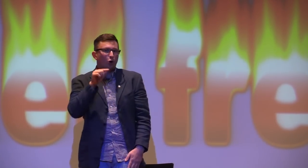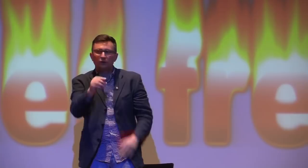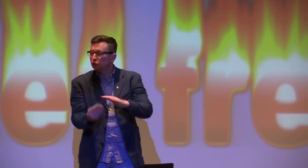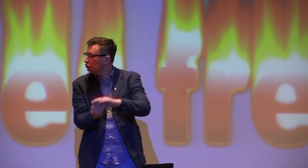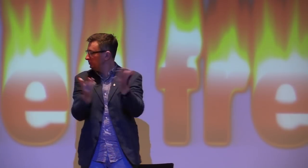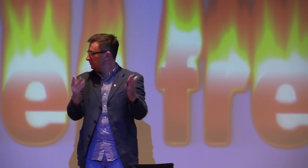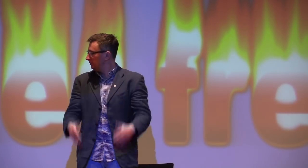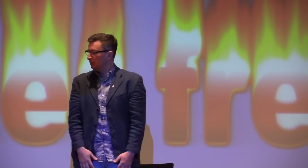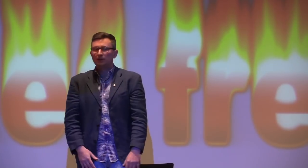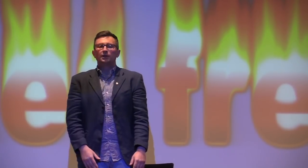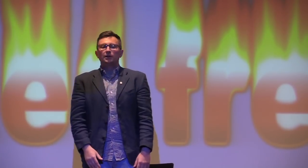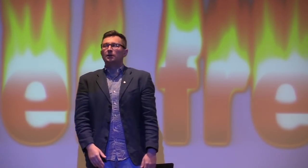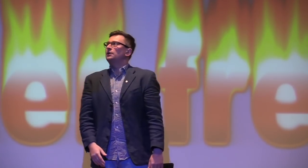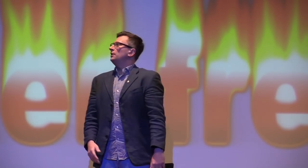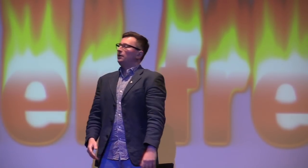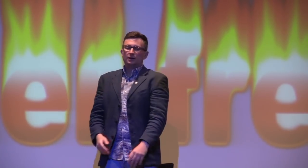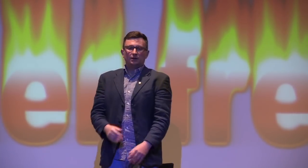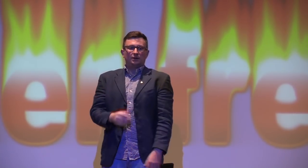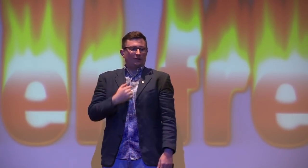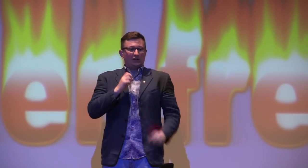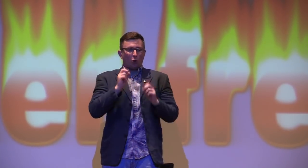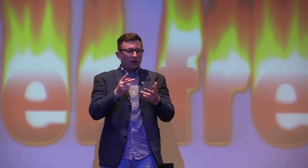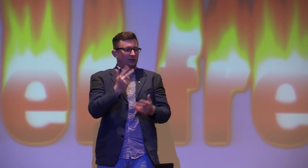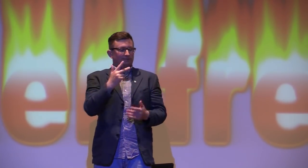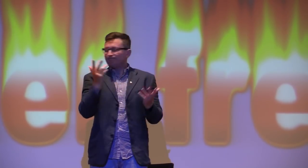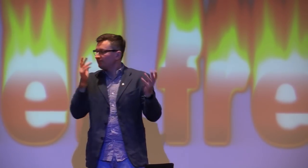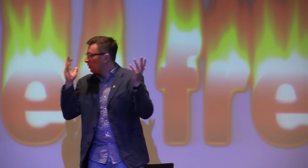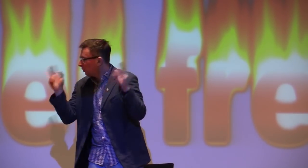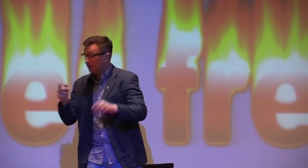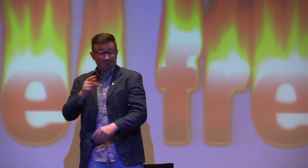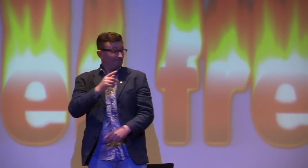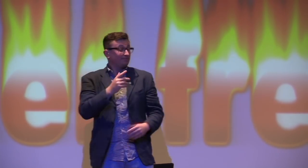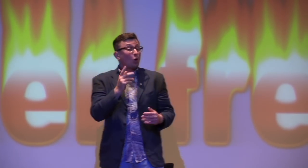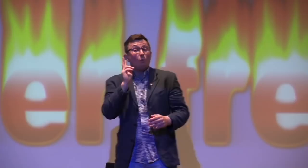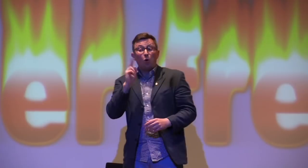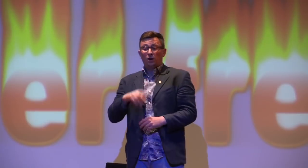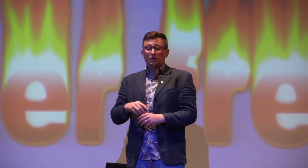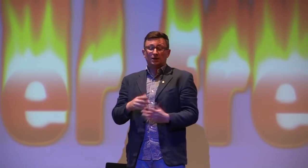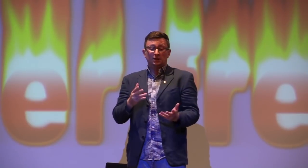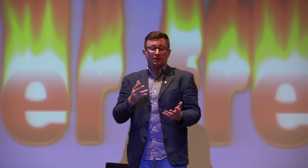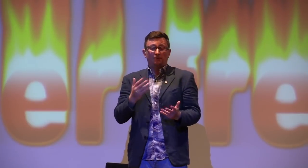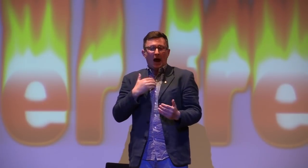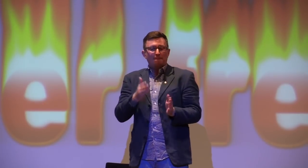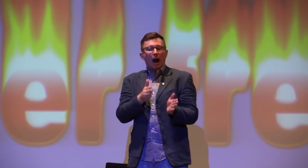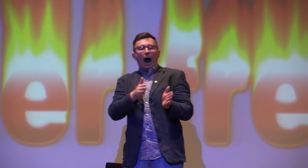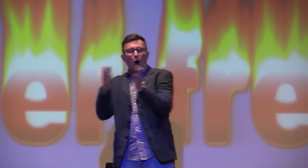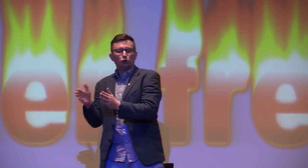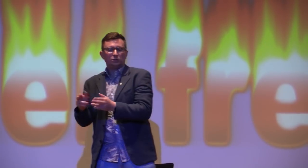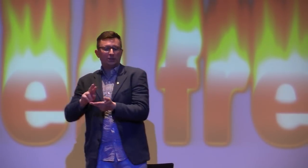Und eine Aussage ganz konkret war, ja, das hast du so vorgeschlagen, aber da fehlt doch irgendwie ein Konzept. Und dann dachte ich mir, ja, warum sagt